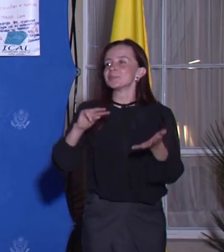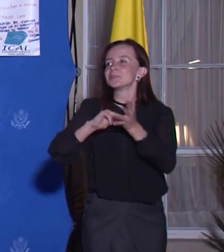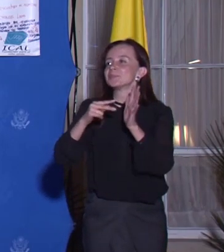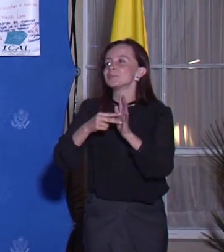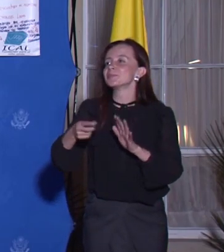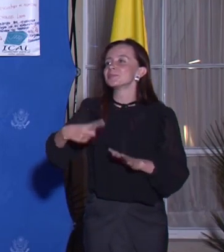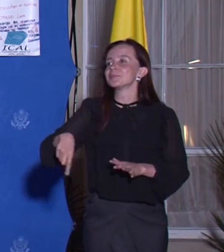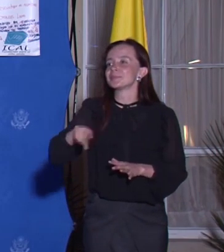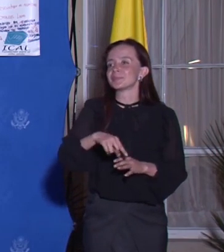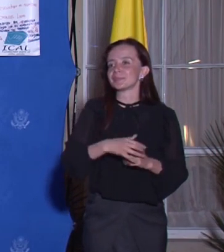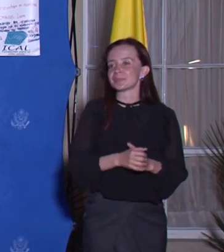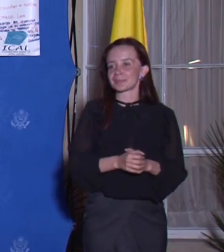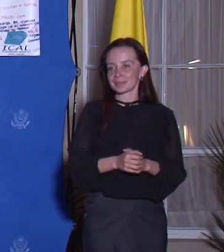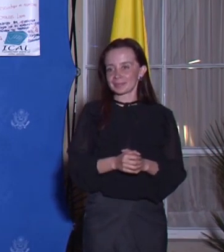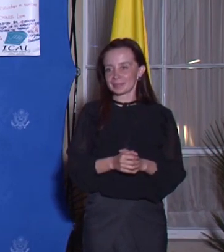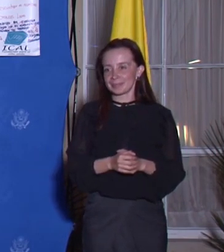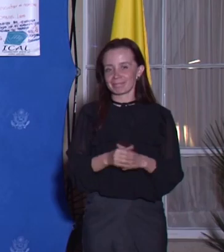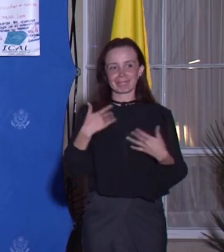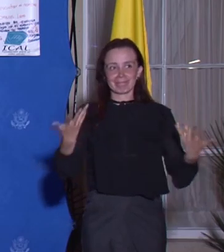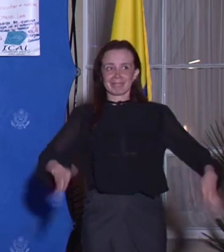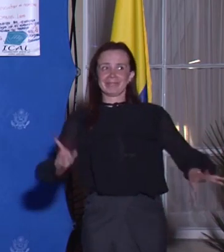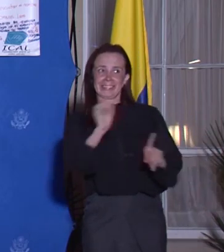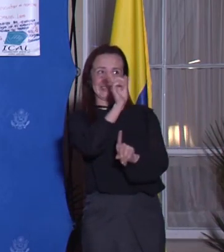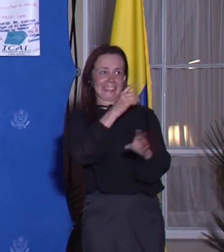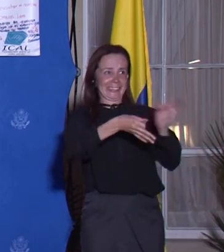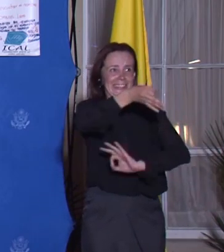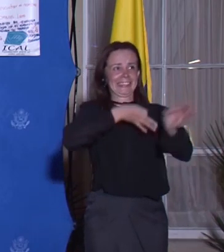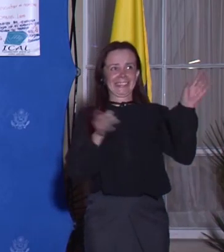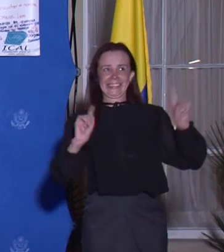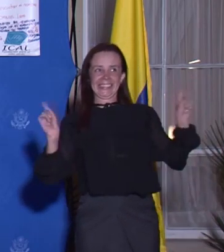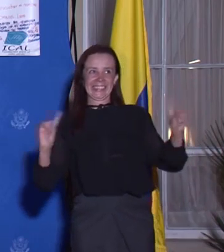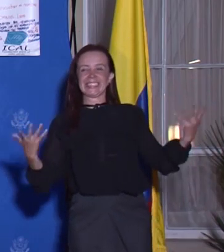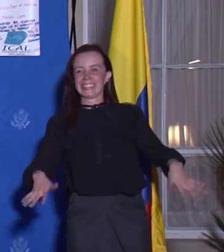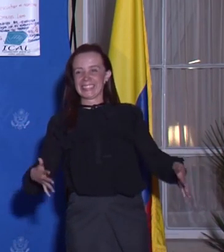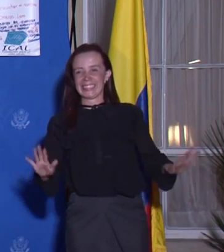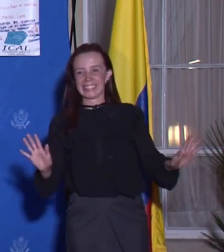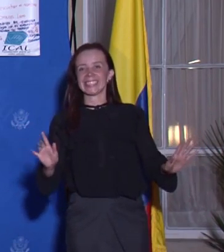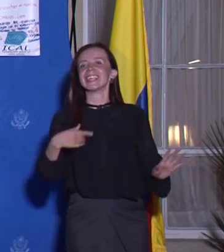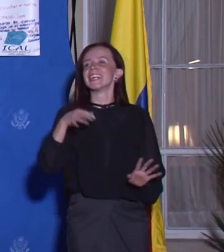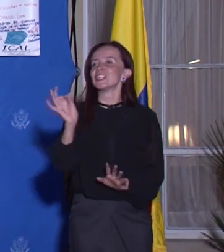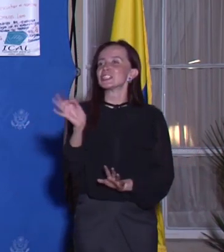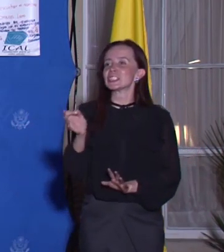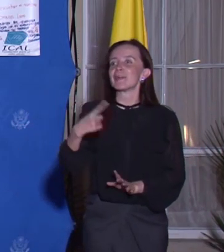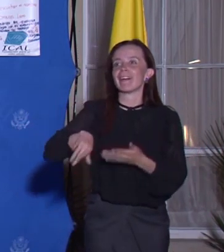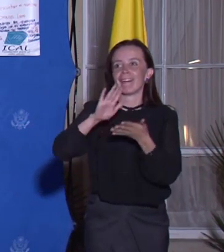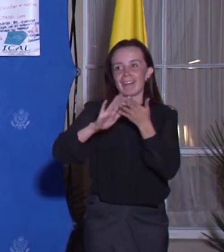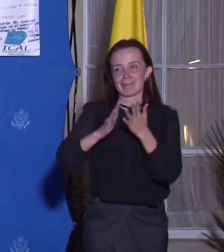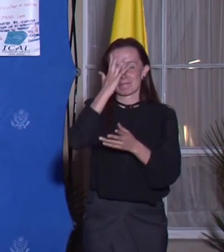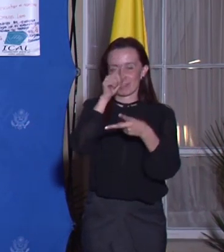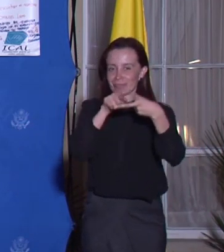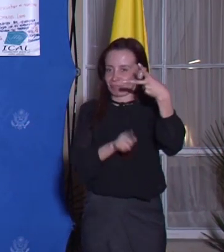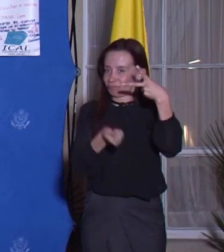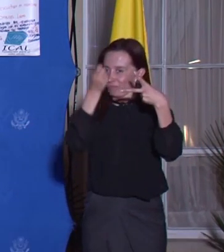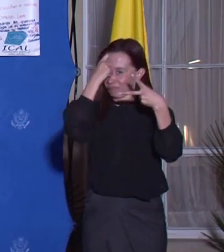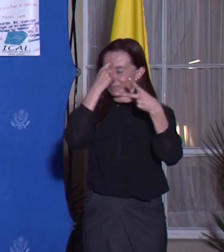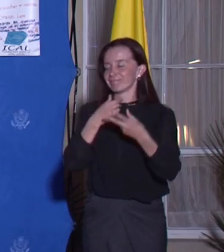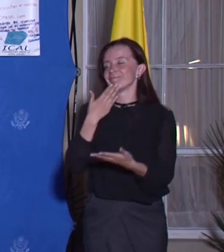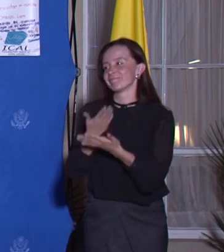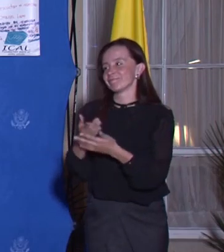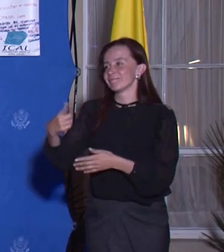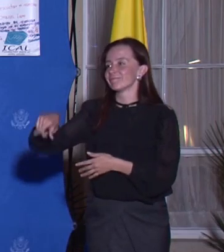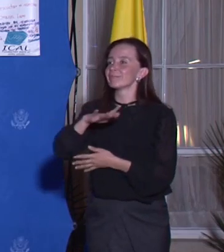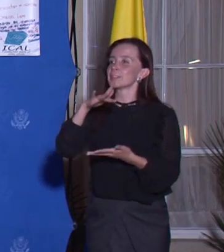Significa, no quisiera estar en su lugar. Así que siempre hay que tener esos disponibles. Muchas gracias